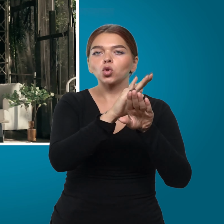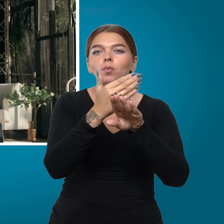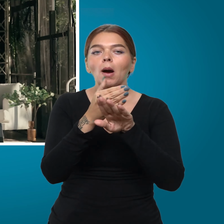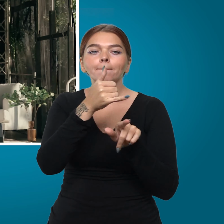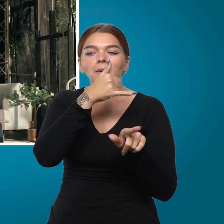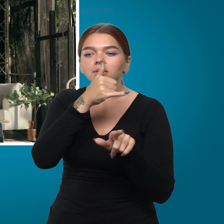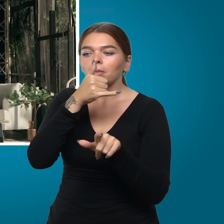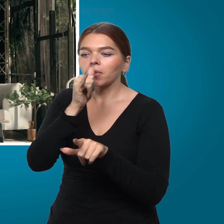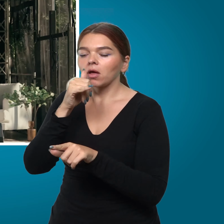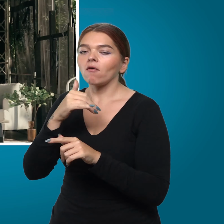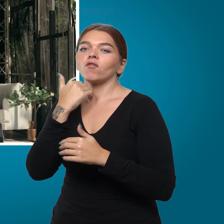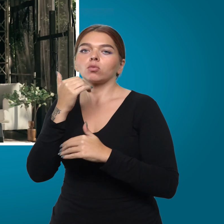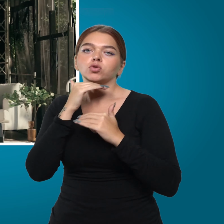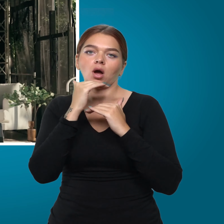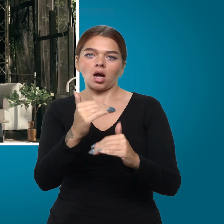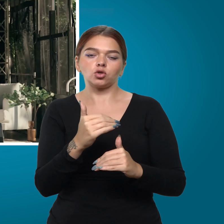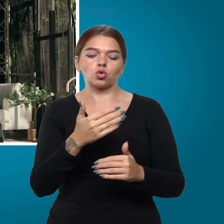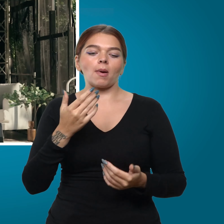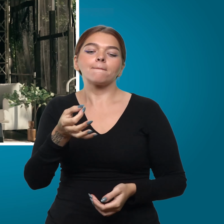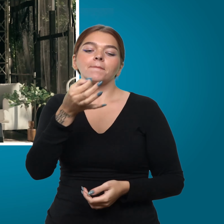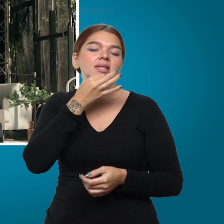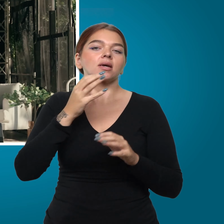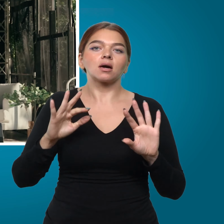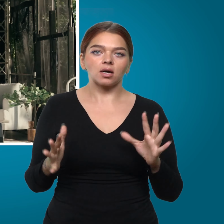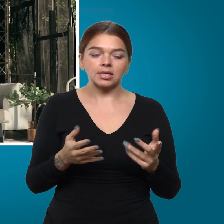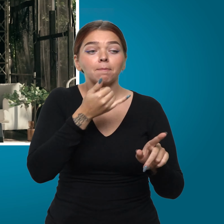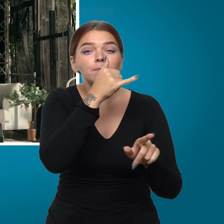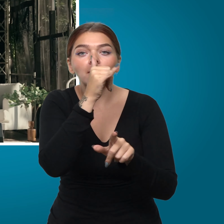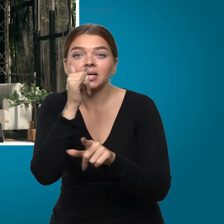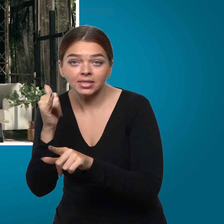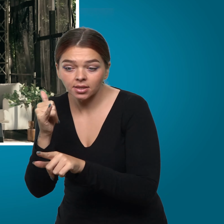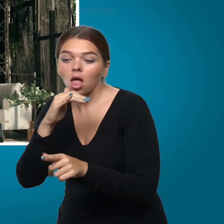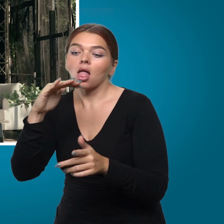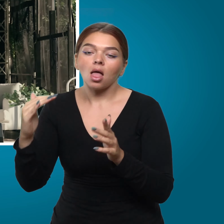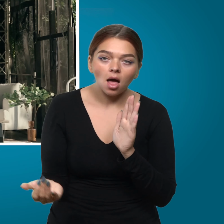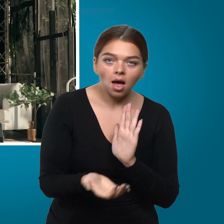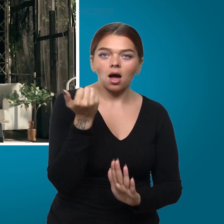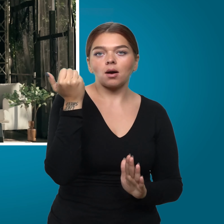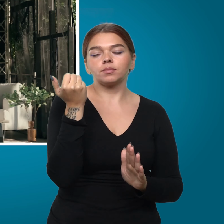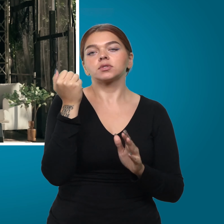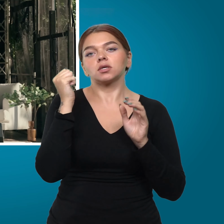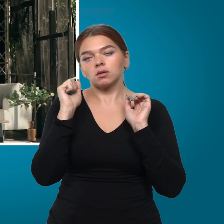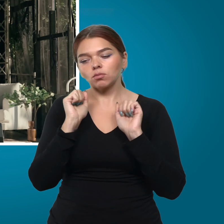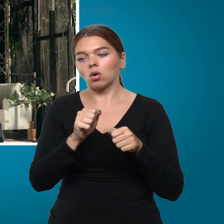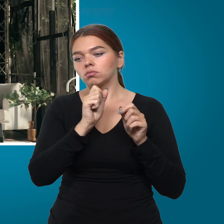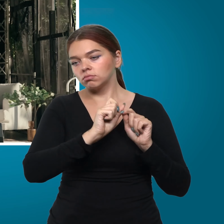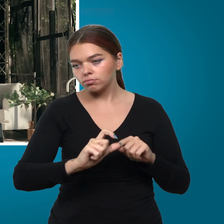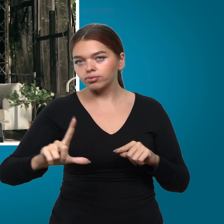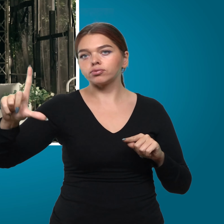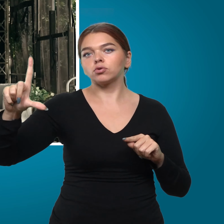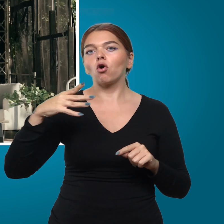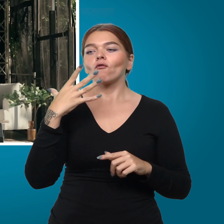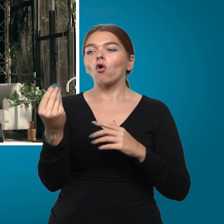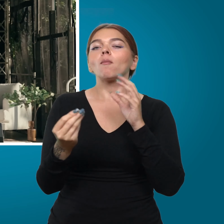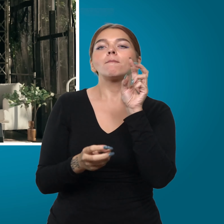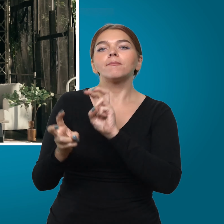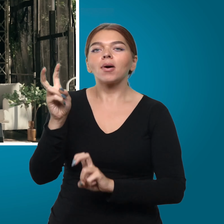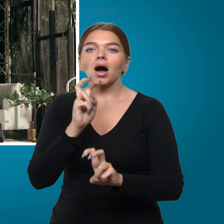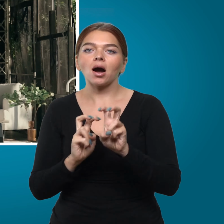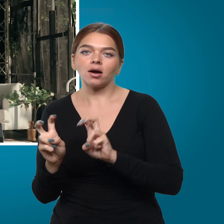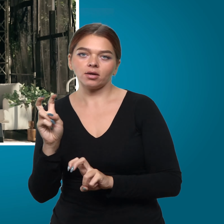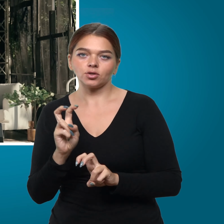paieškos. Nes tikrai ateina paauglių ir sako, parekomenduokit knygą. Gerai, stop, palaukim, apie ką mes šnekam. Knygų